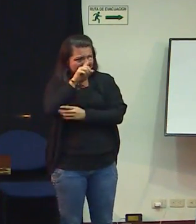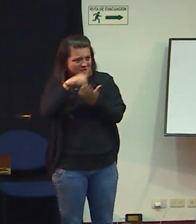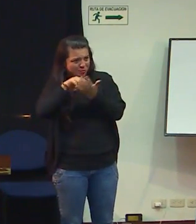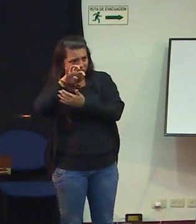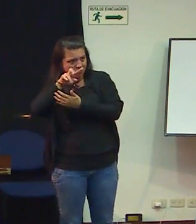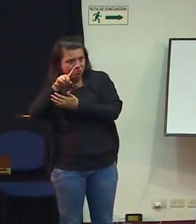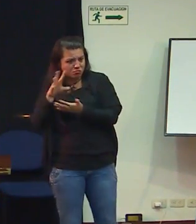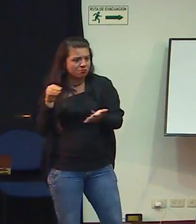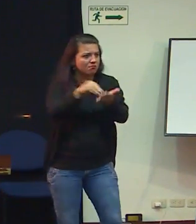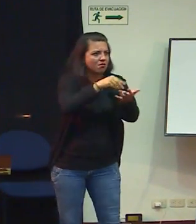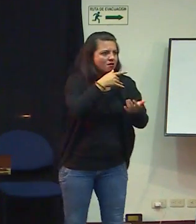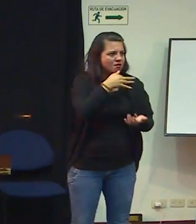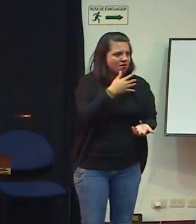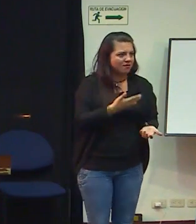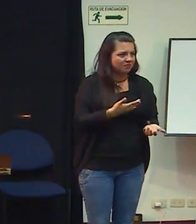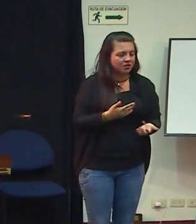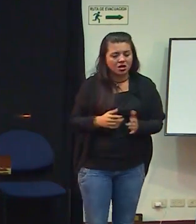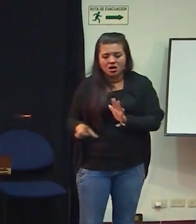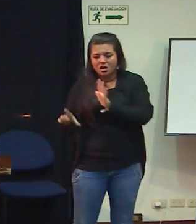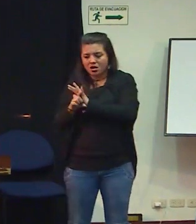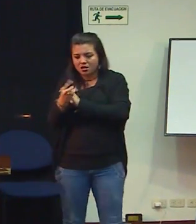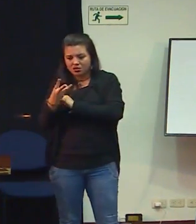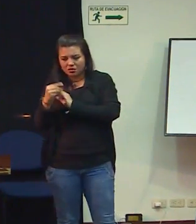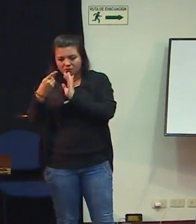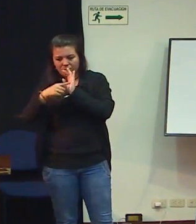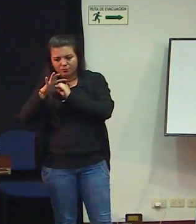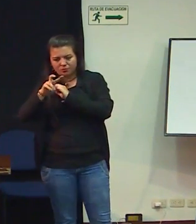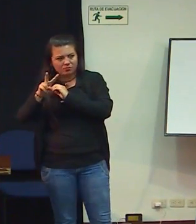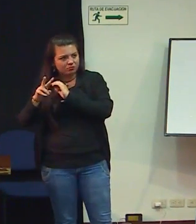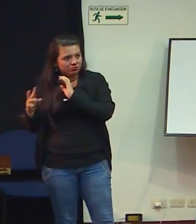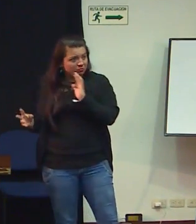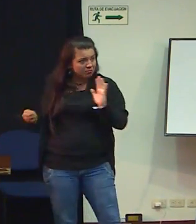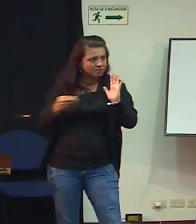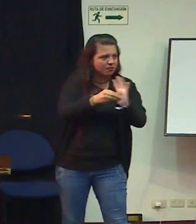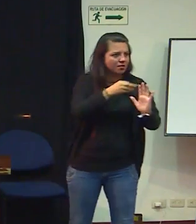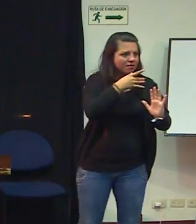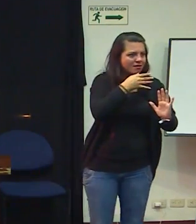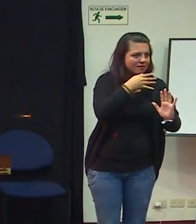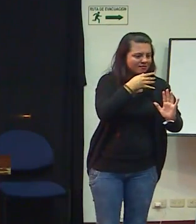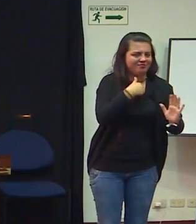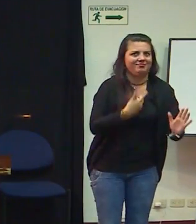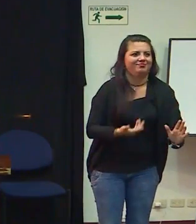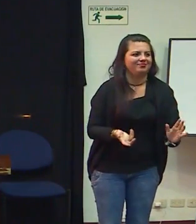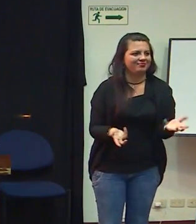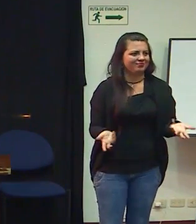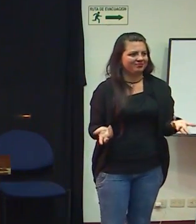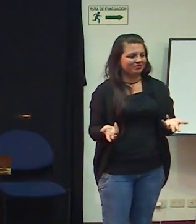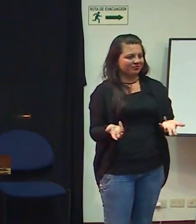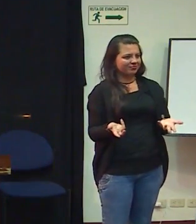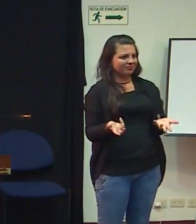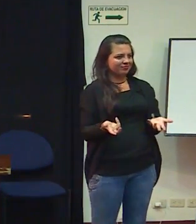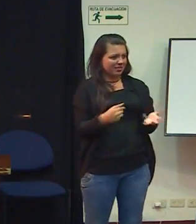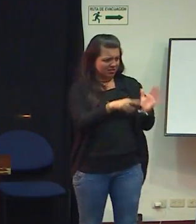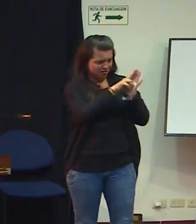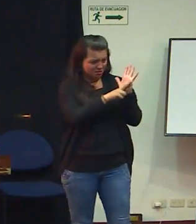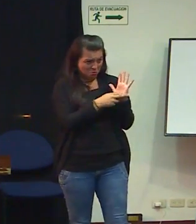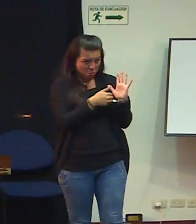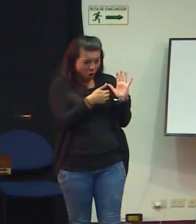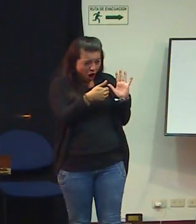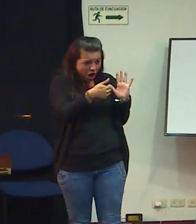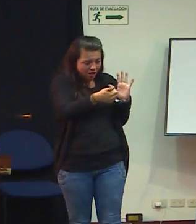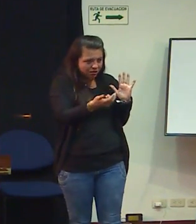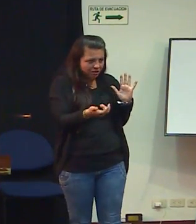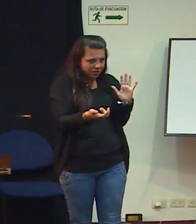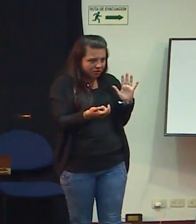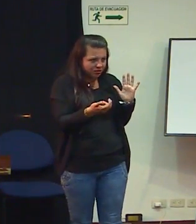ni siquiera tiene en cuenta la Ley 30 del 92. Entonces decimos, ¿qué bueno, qué mal es ese reglamento estudiantil de